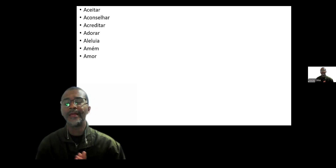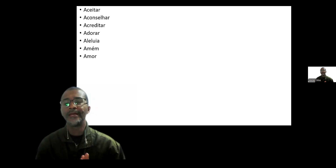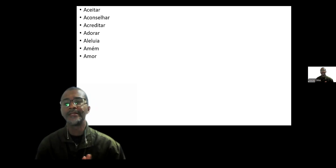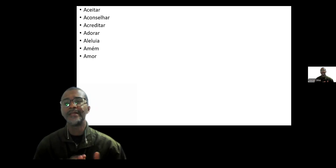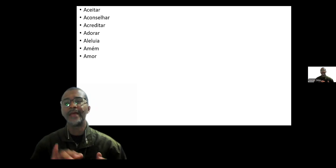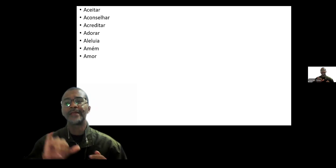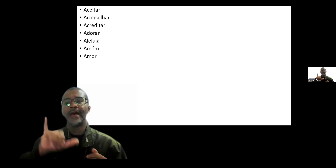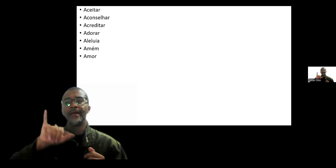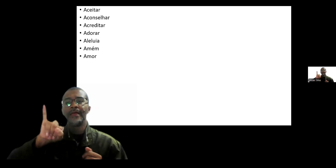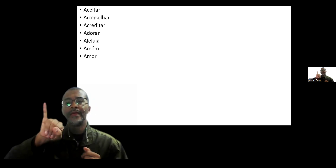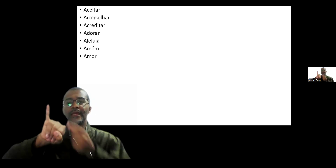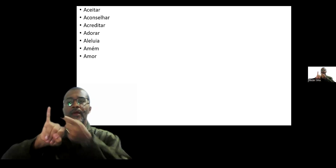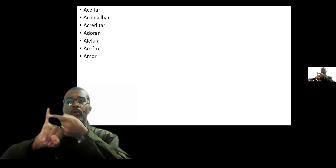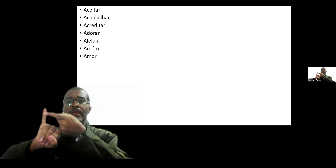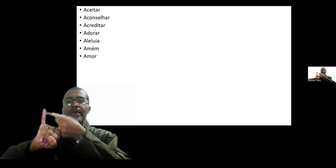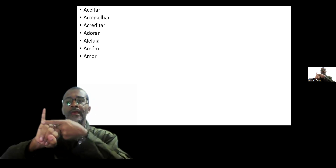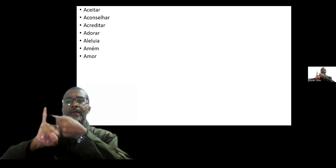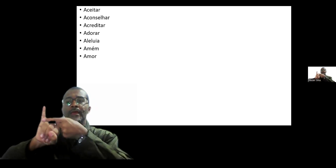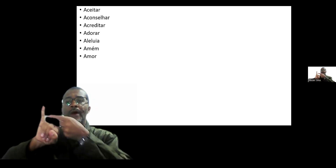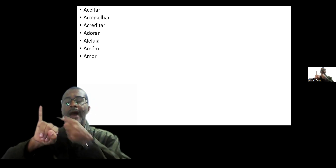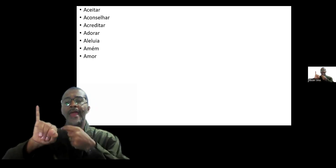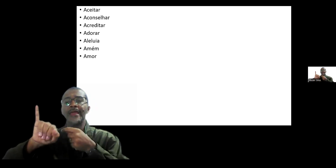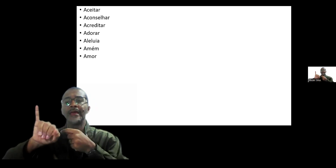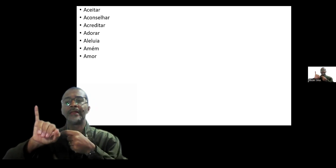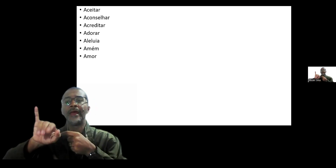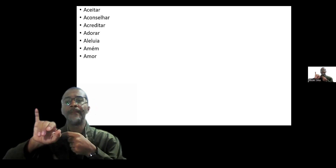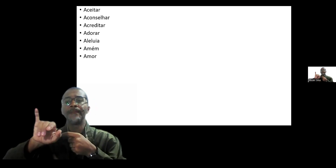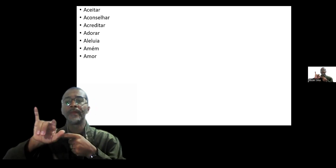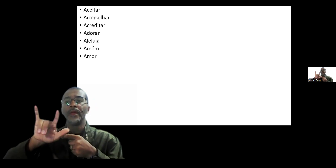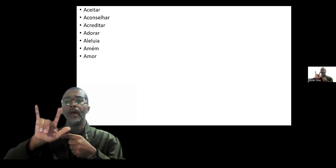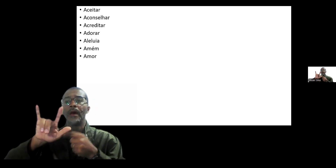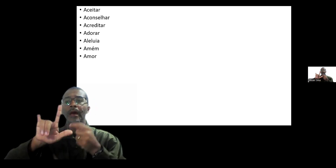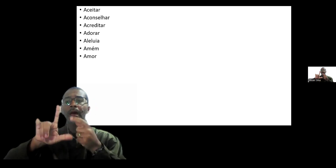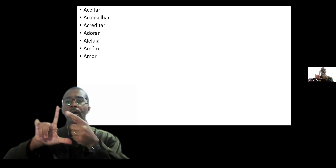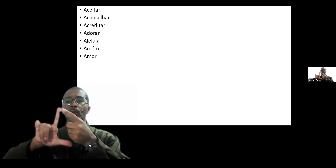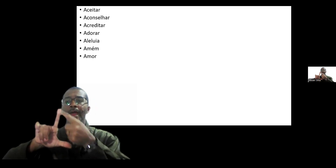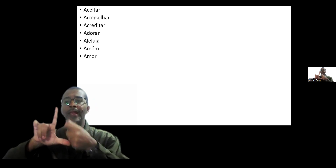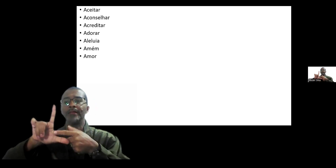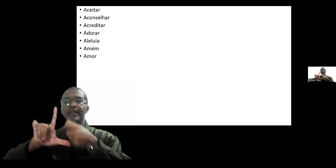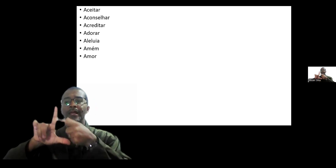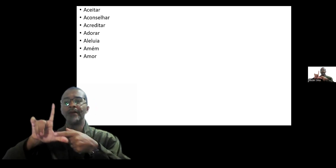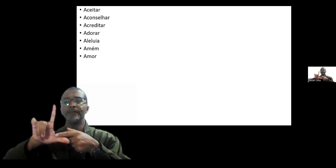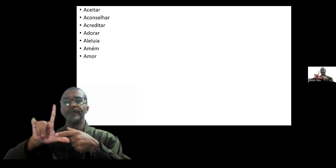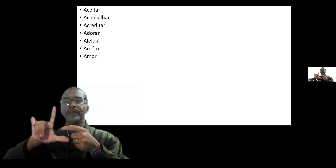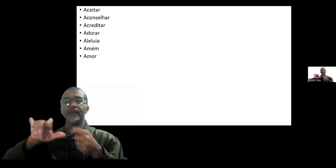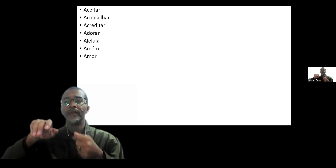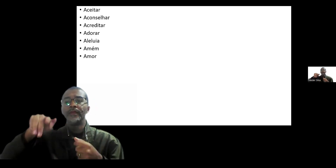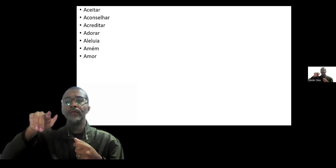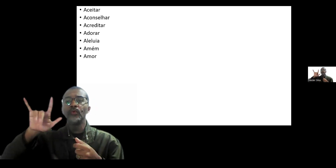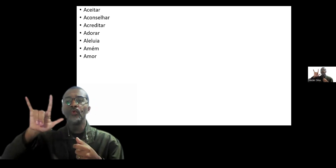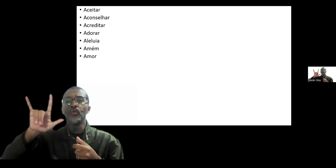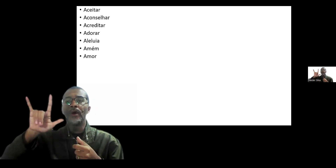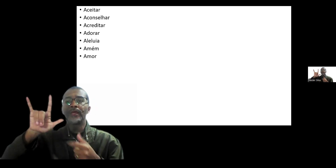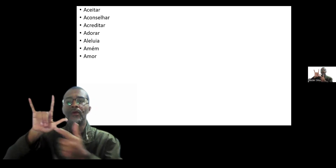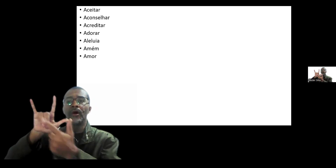língua americana de sinais, tá? Esse aqui é o I, que é o I, né? O L de love